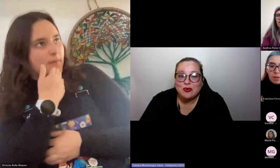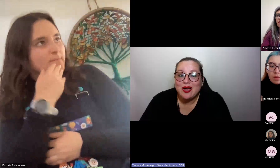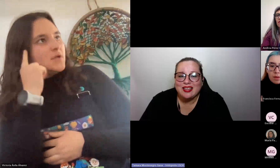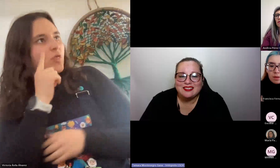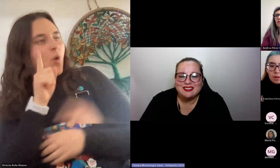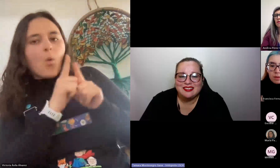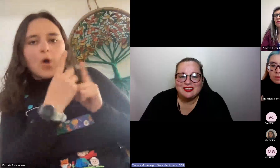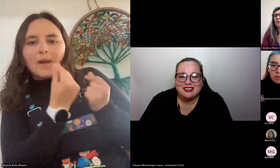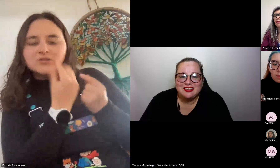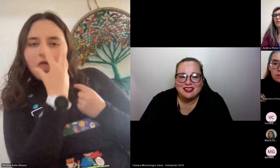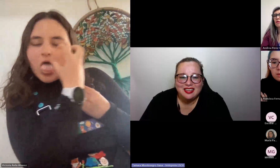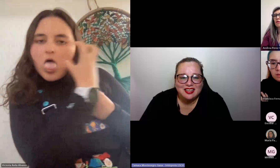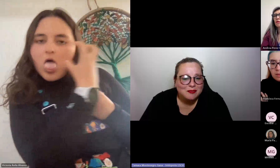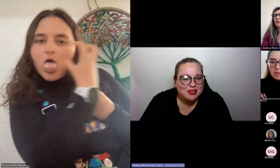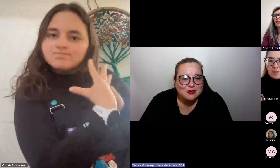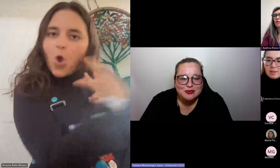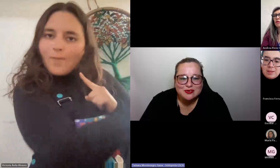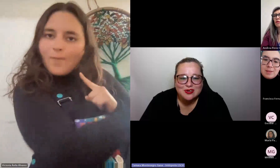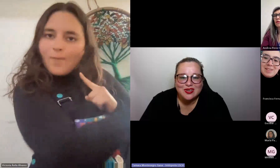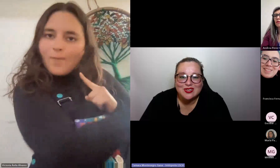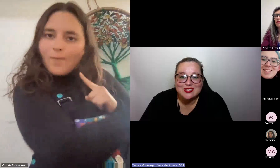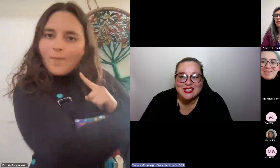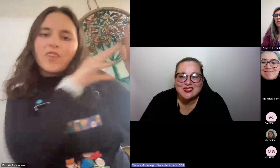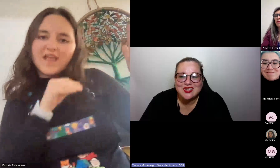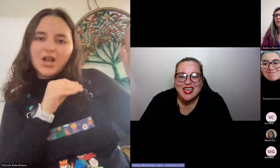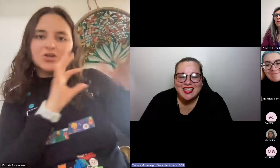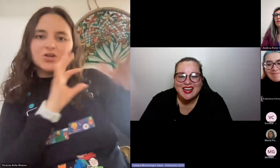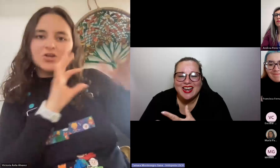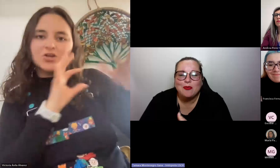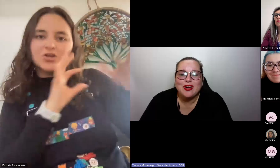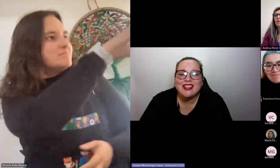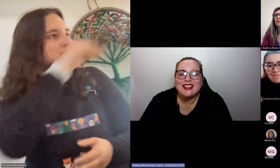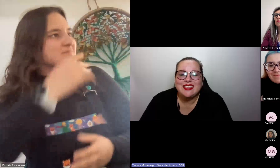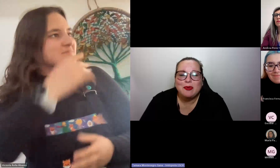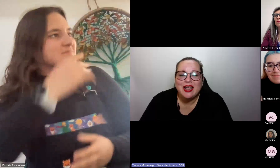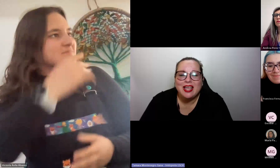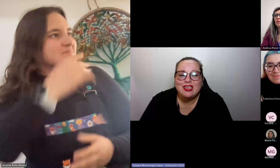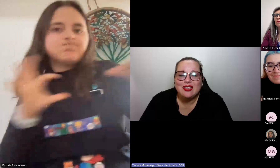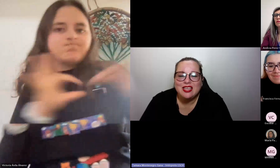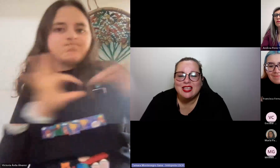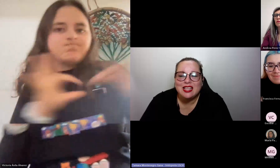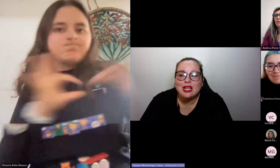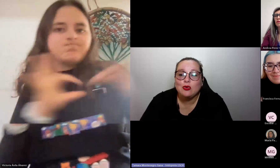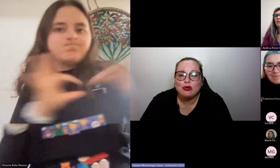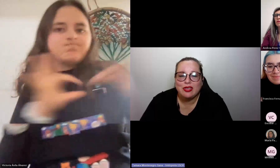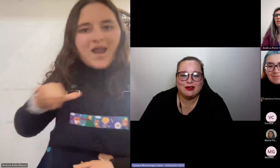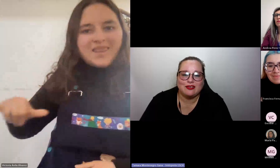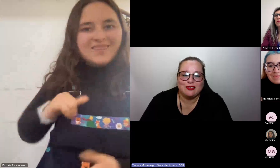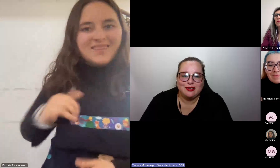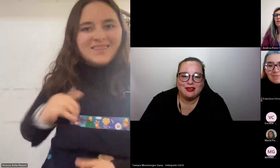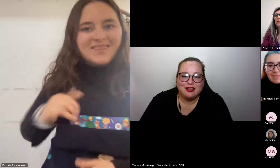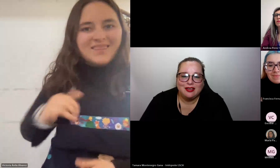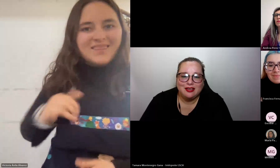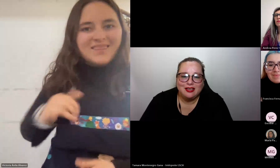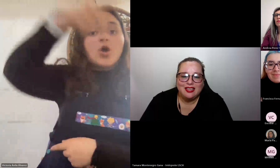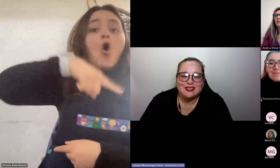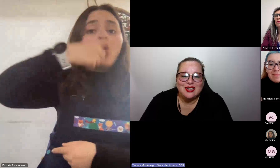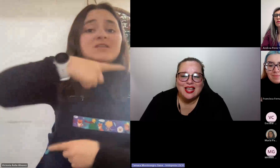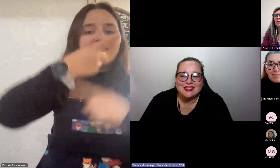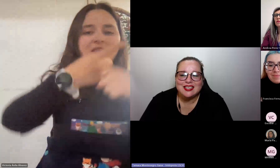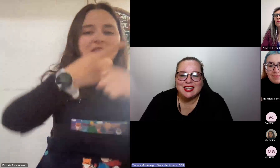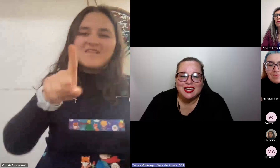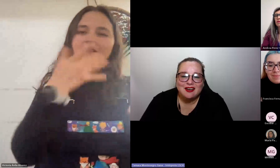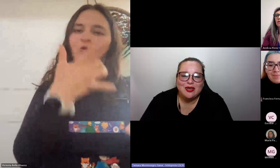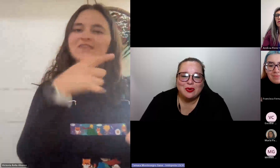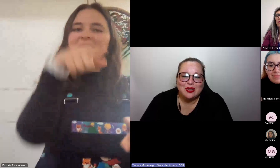que somos iguales, que también somos sordos, entonces eso genera como un atractivo para ellos y tienen un modelo. Y